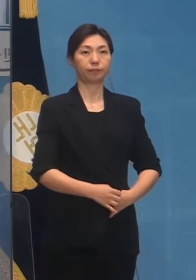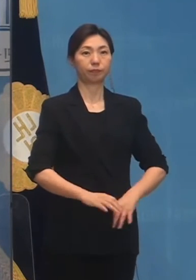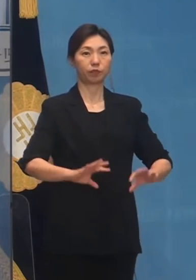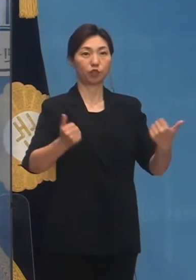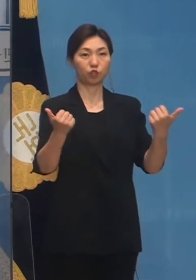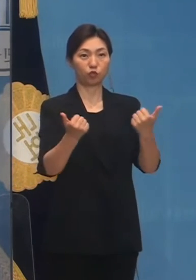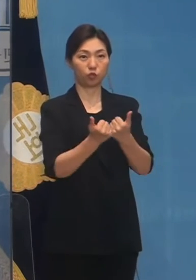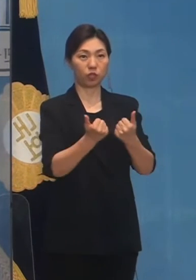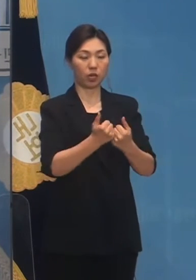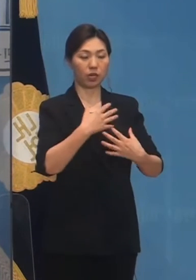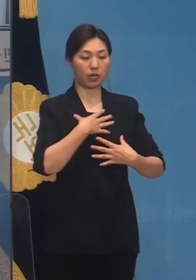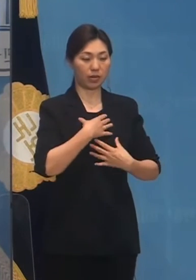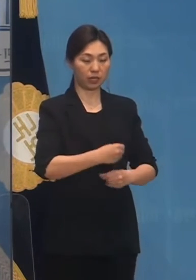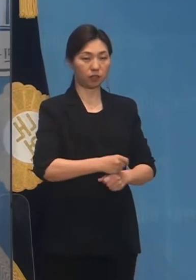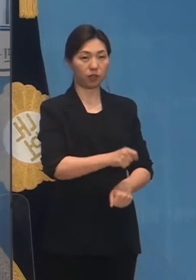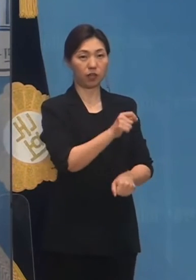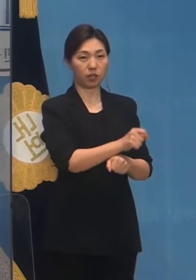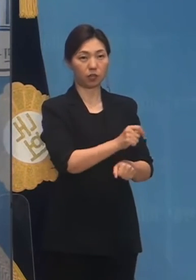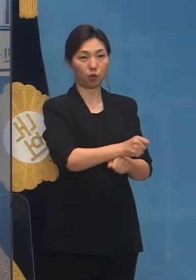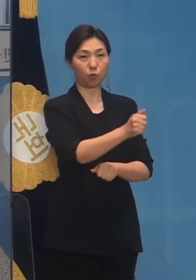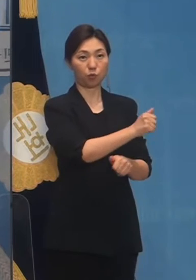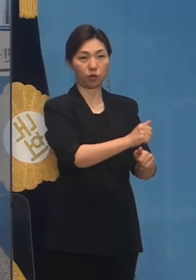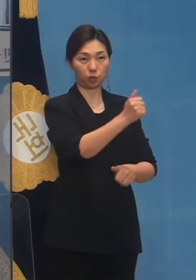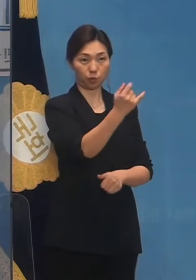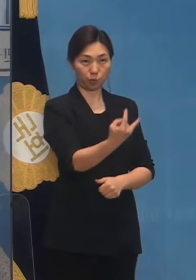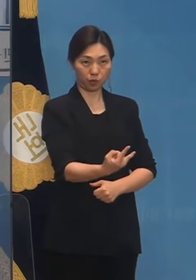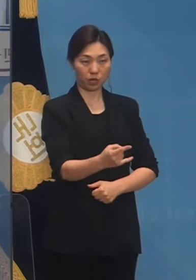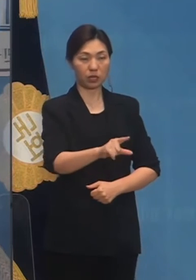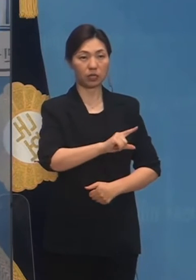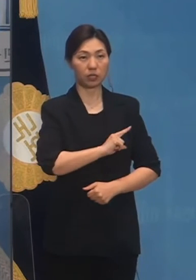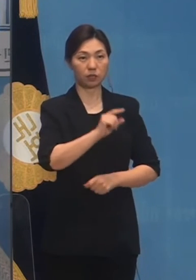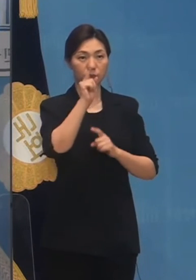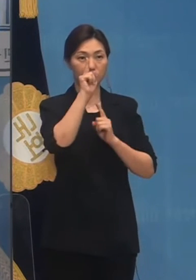네, 국회 행정안전위원회 이해식 의원입니다. 오늘